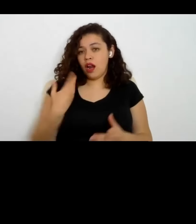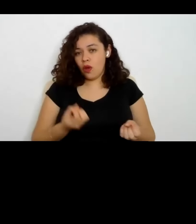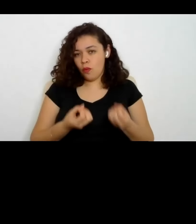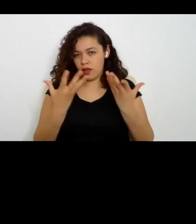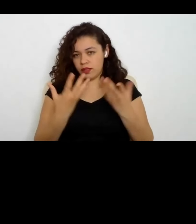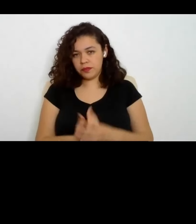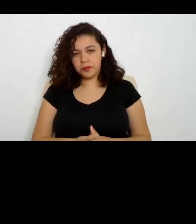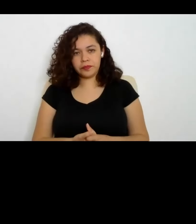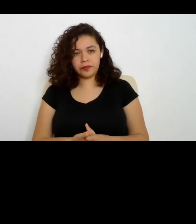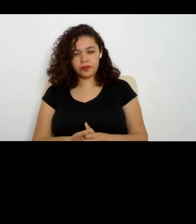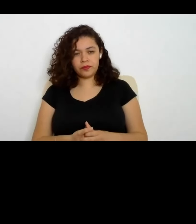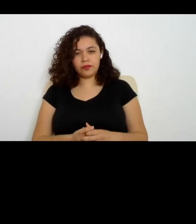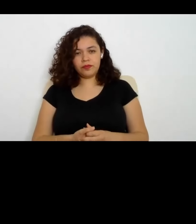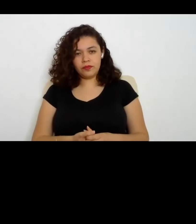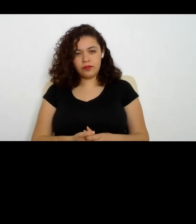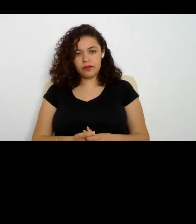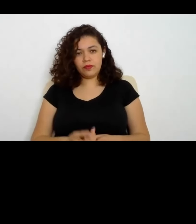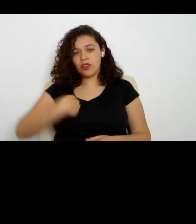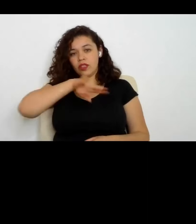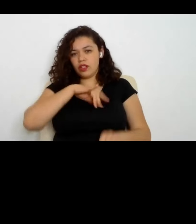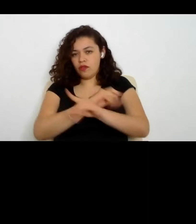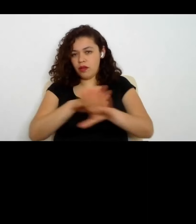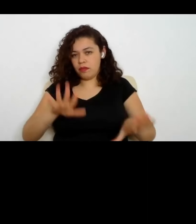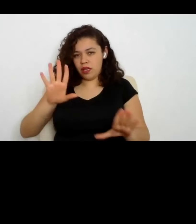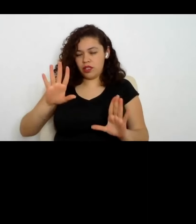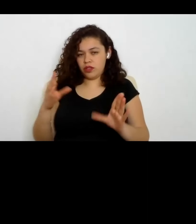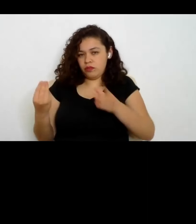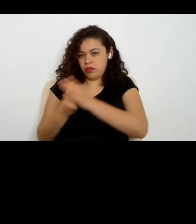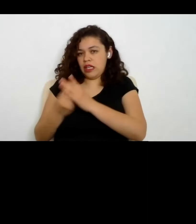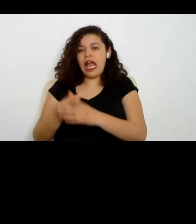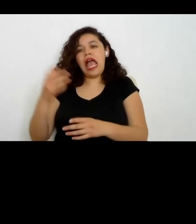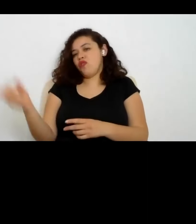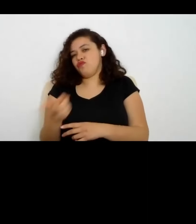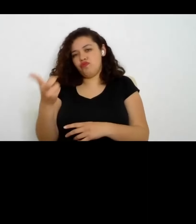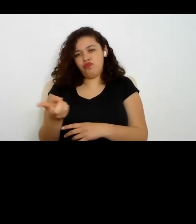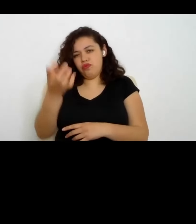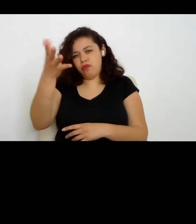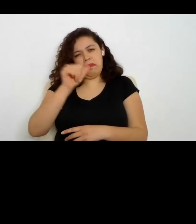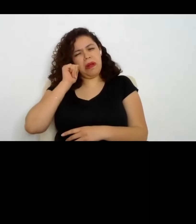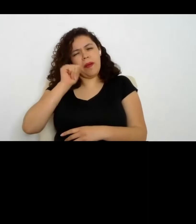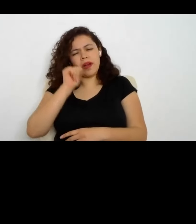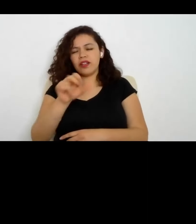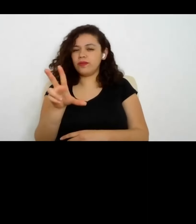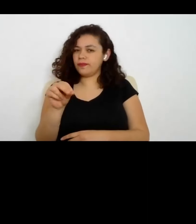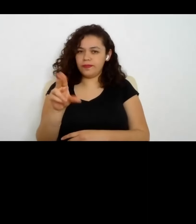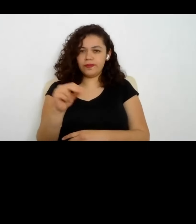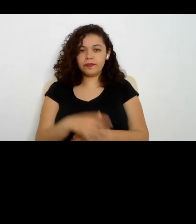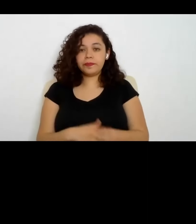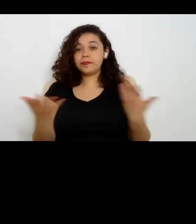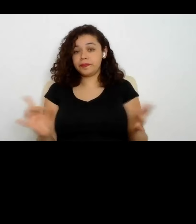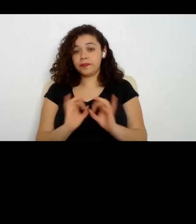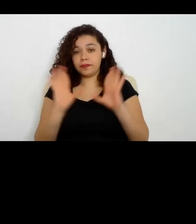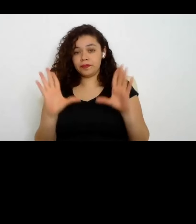a, nosotros no podemos mantener los datos personales así de manera indefinida y por siempre, ¿no? Entonces, resulta que